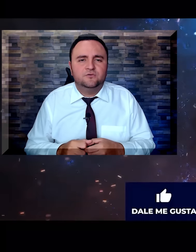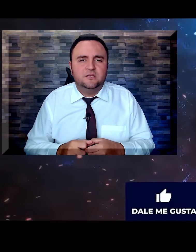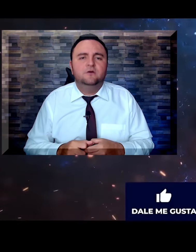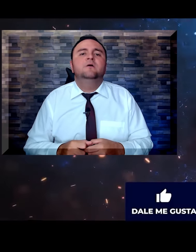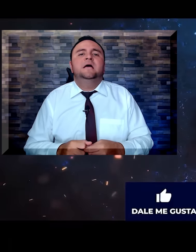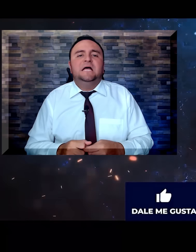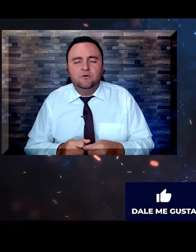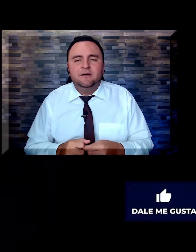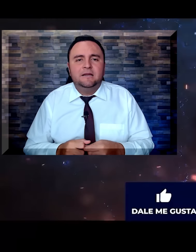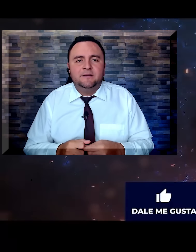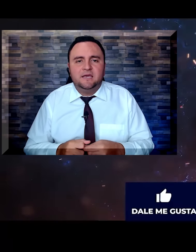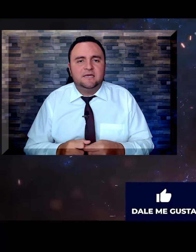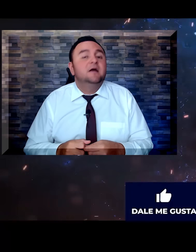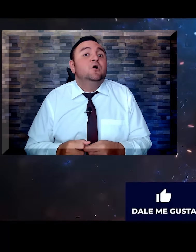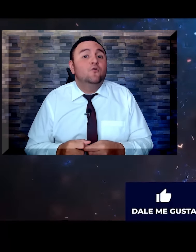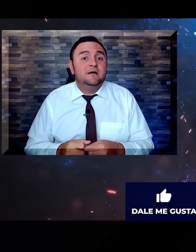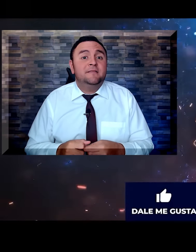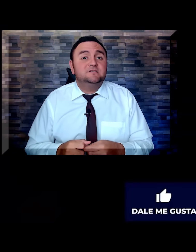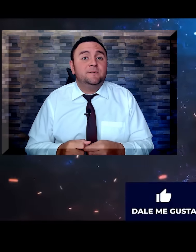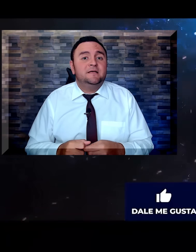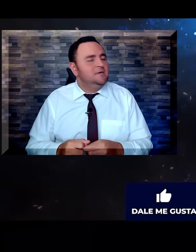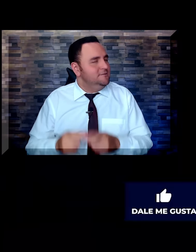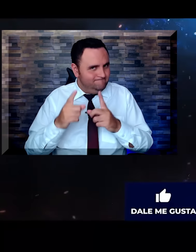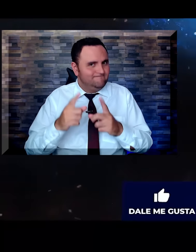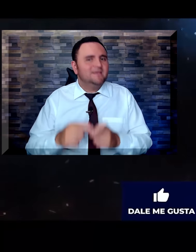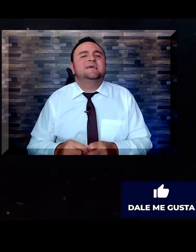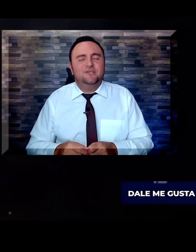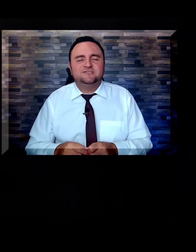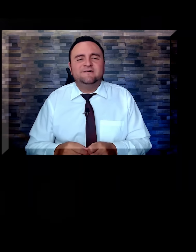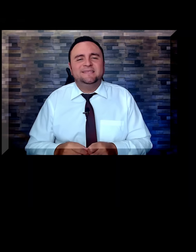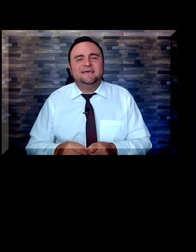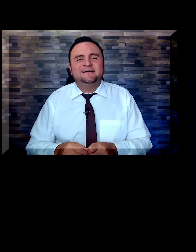subiendo un contenido 9 de la mañana. Un abrazo para ti y que Dios te bendiga.